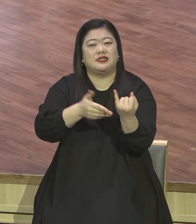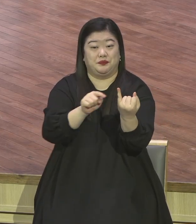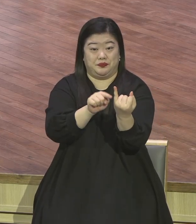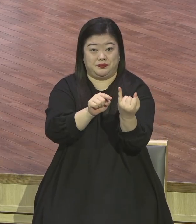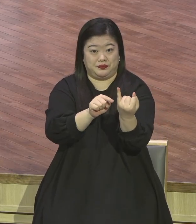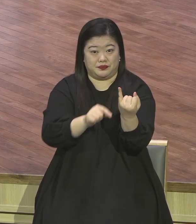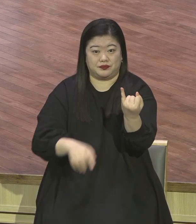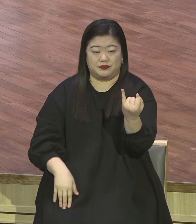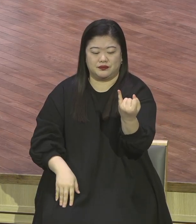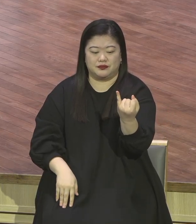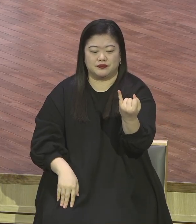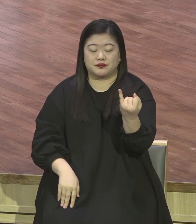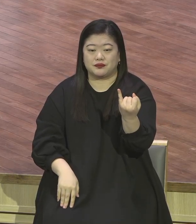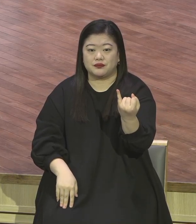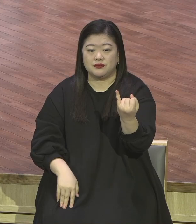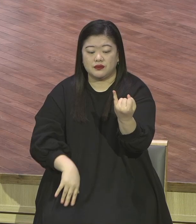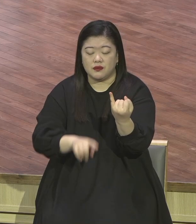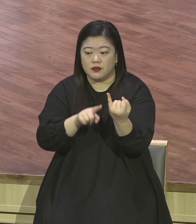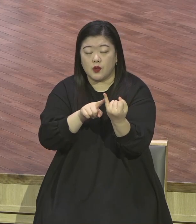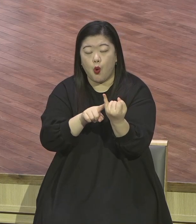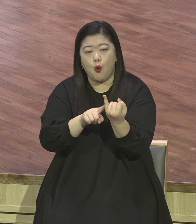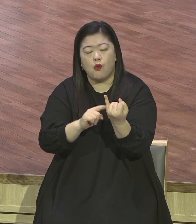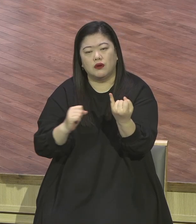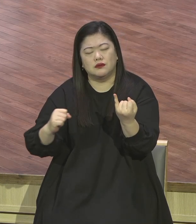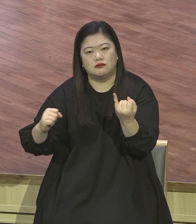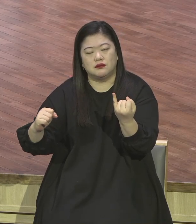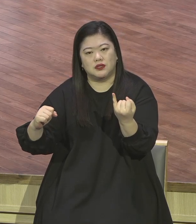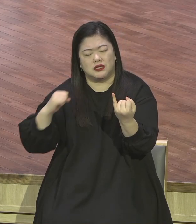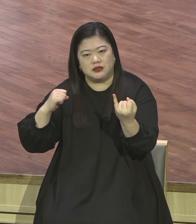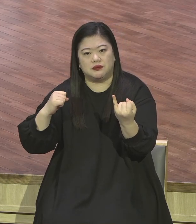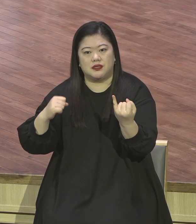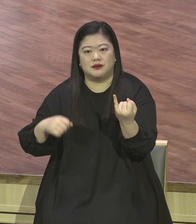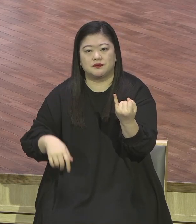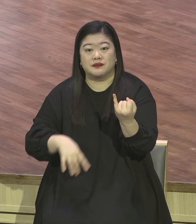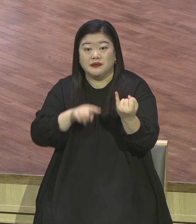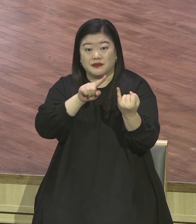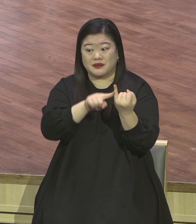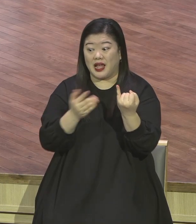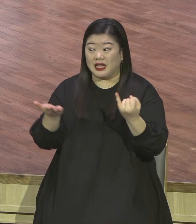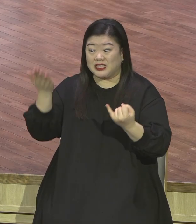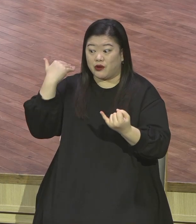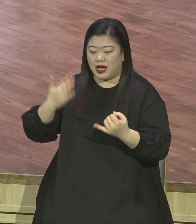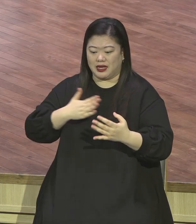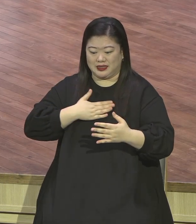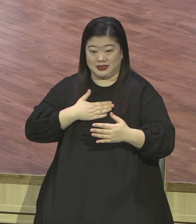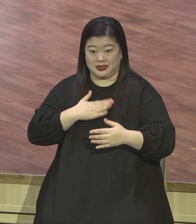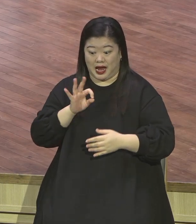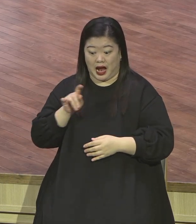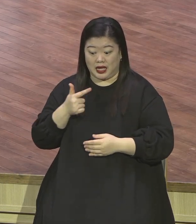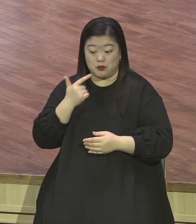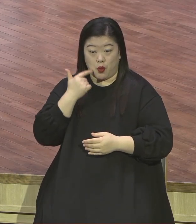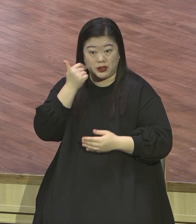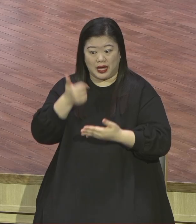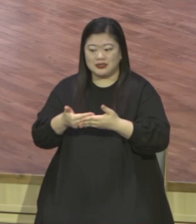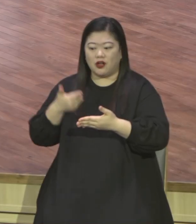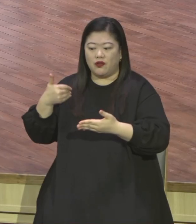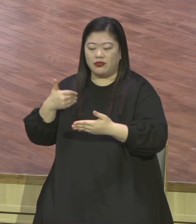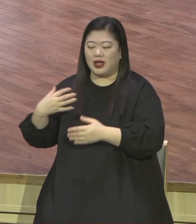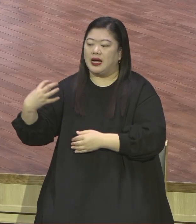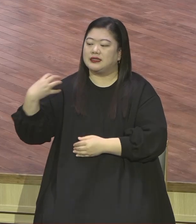이분이 얼마나 위세가 대단하냐 이미 단임 목사 세 분을 쫓아냈던 사람이요